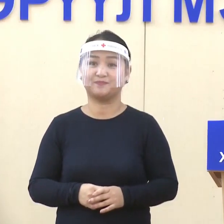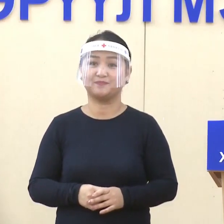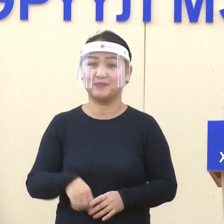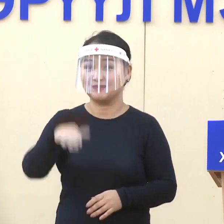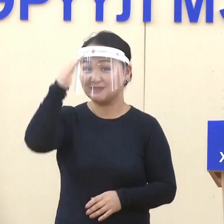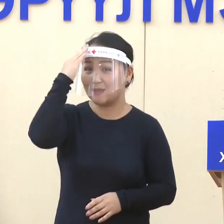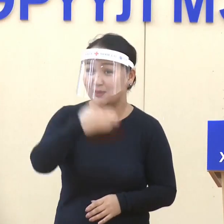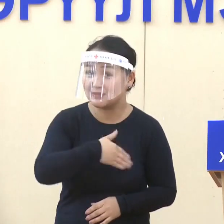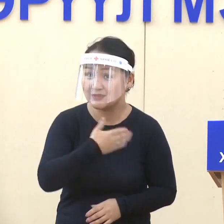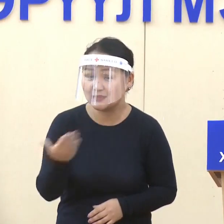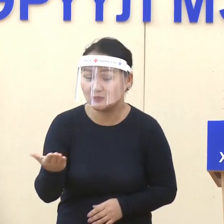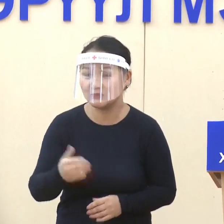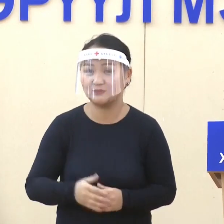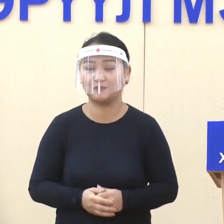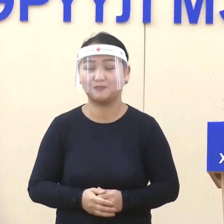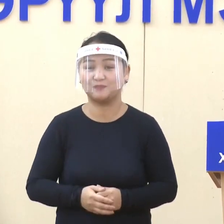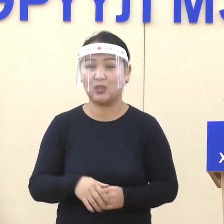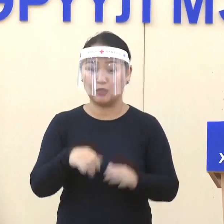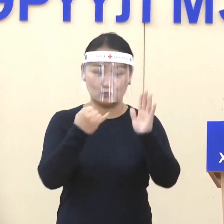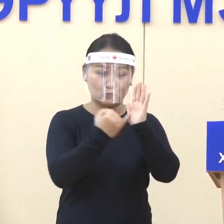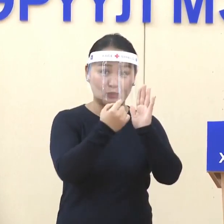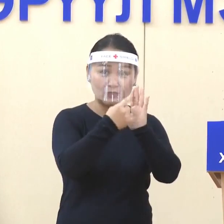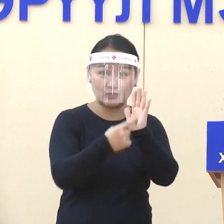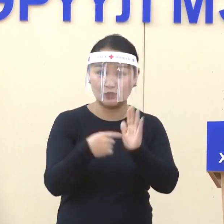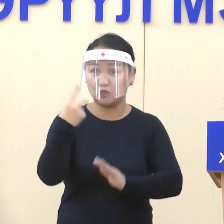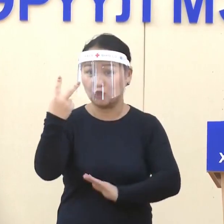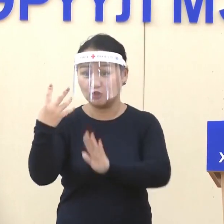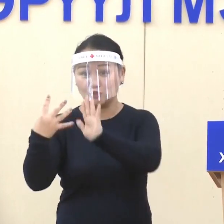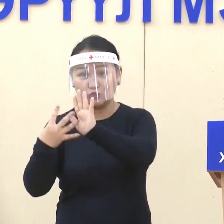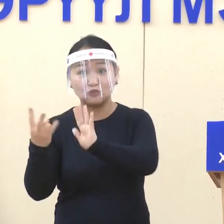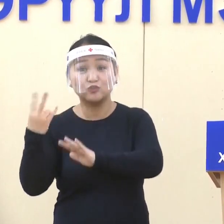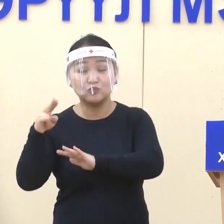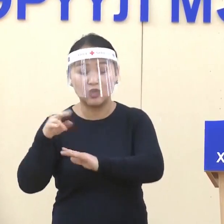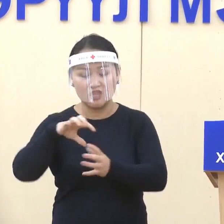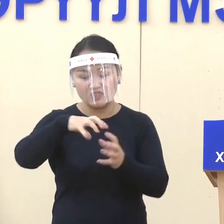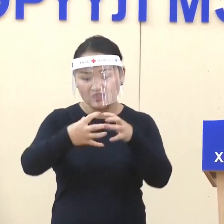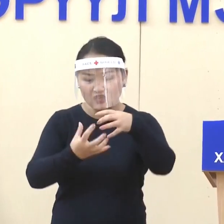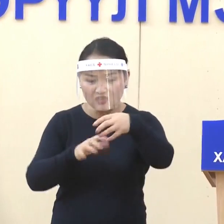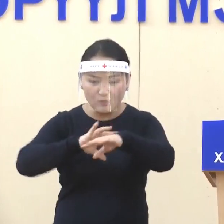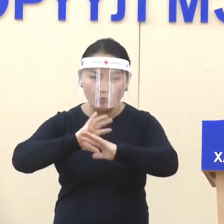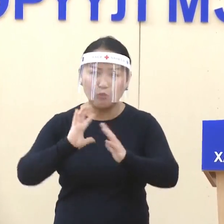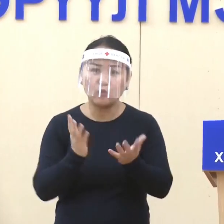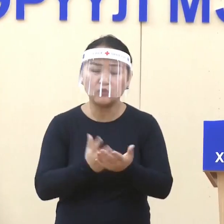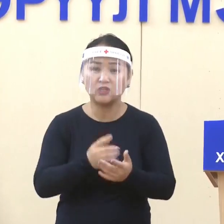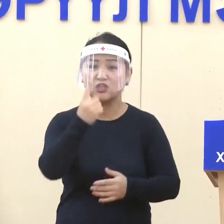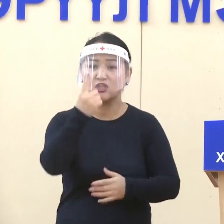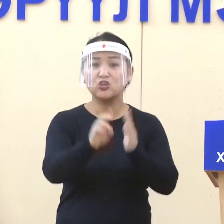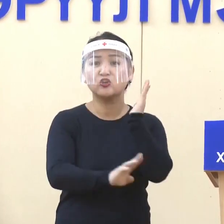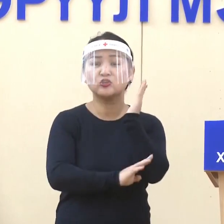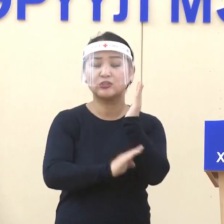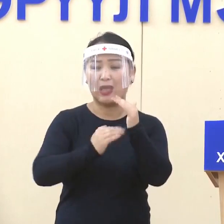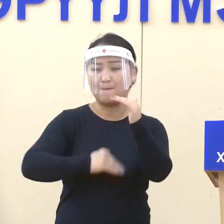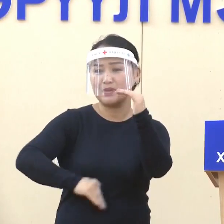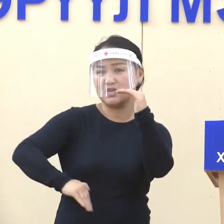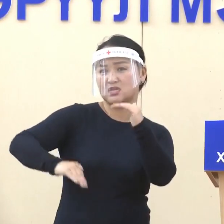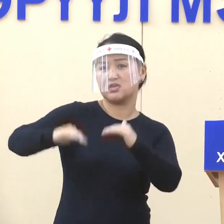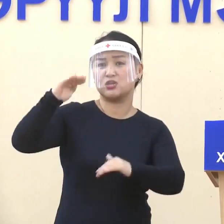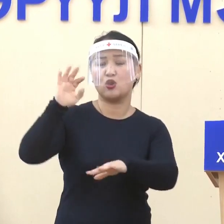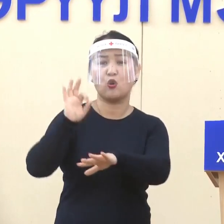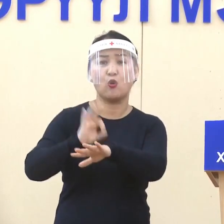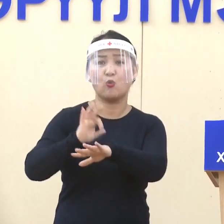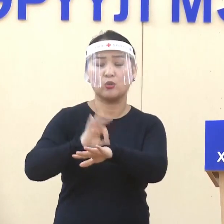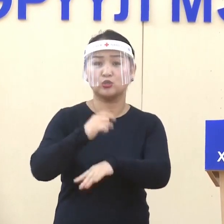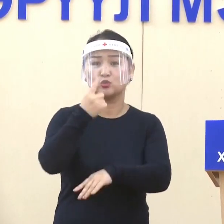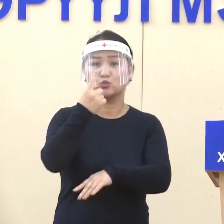За сайн байцгаана уу. 6 сарын 29-ний байдлаар дэлхийн хэмжээнд нэг өдөрт хамгийн их буюу